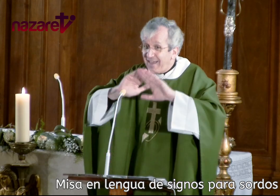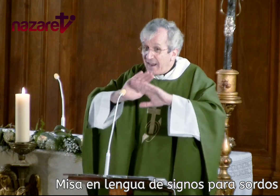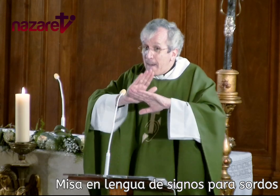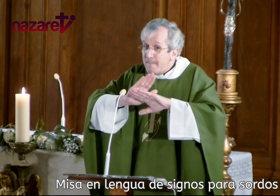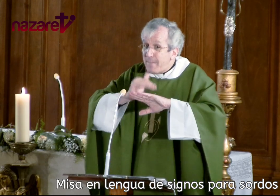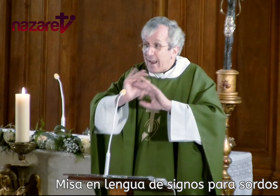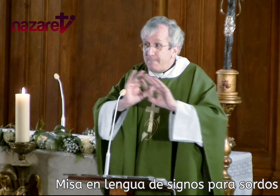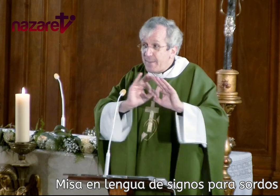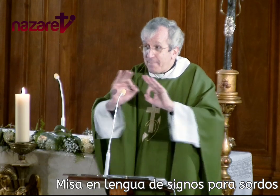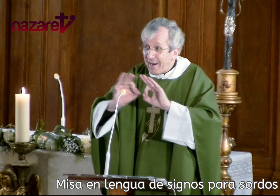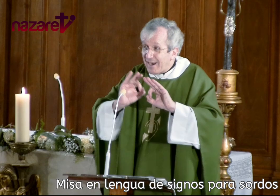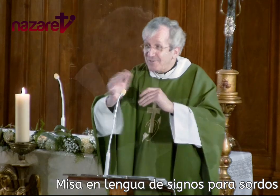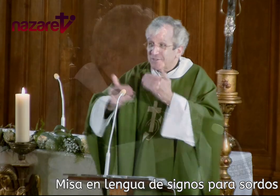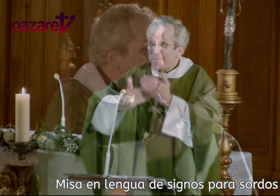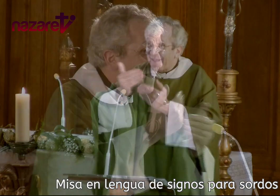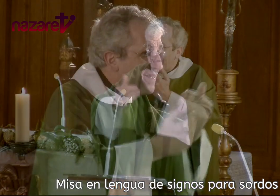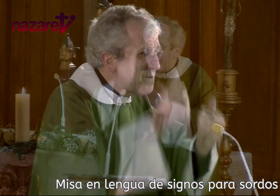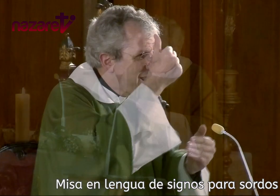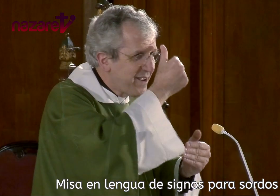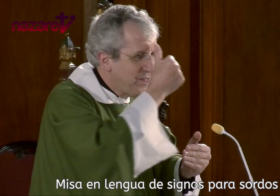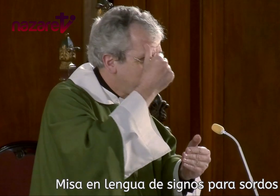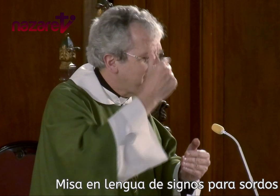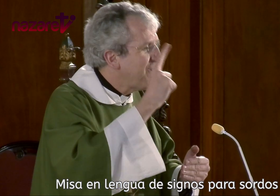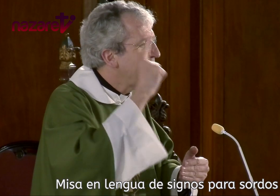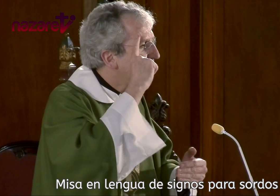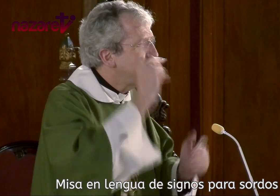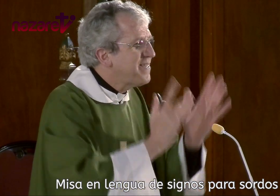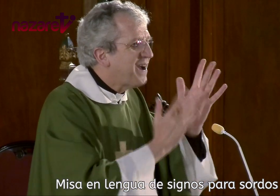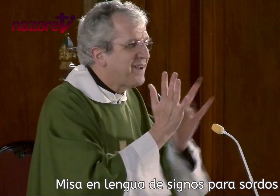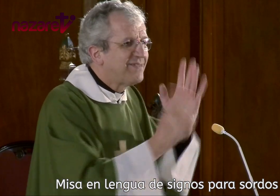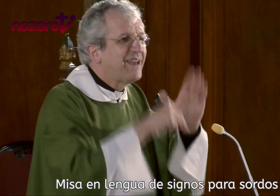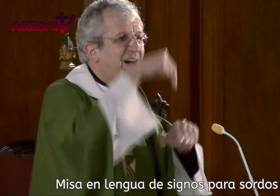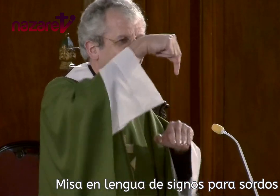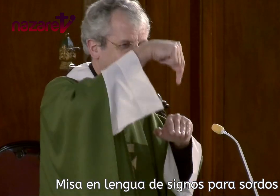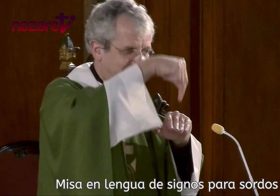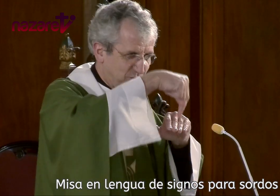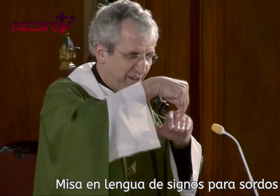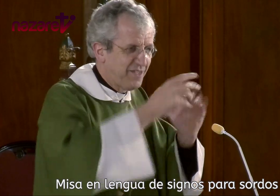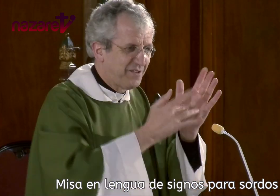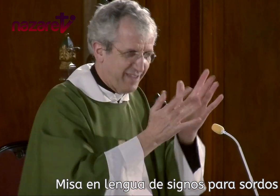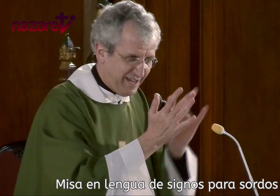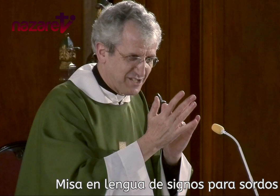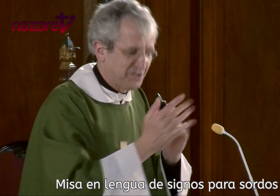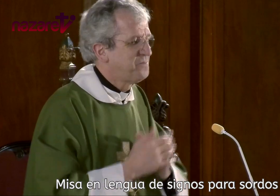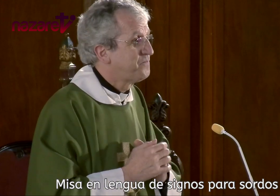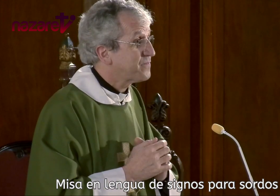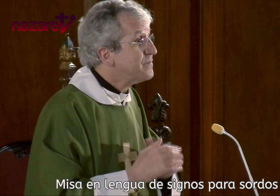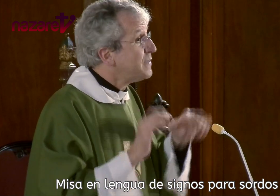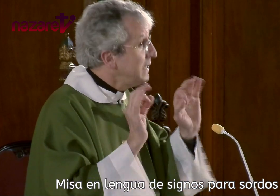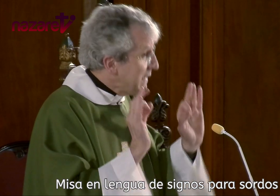para prepararnos para celebrar el domingo el día de la resurrección de cristo y